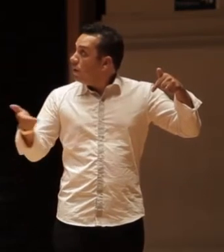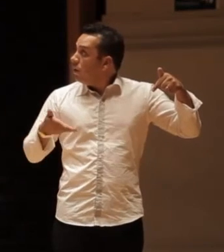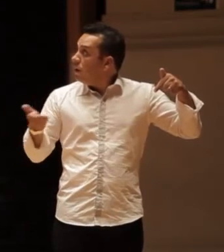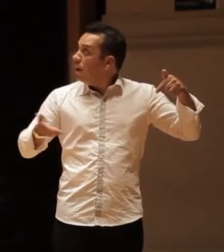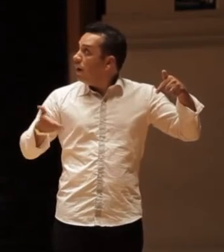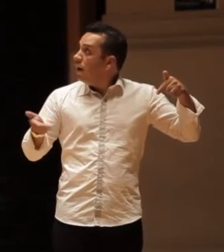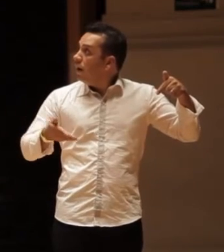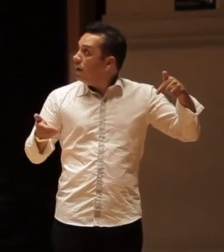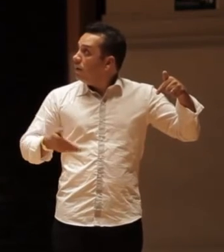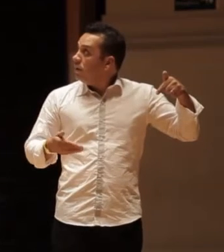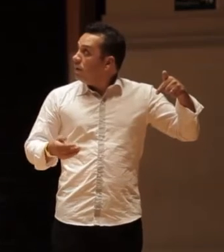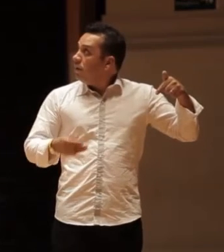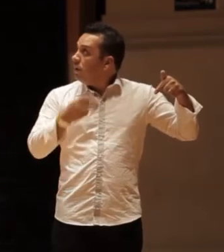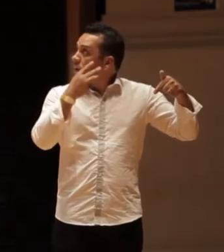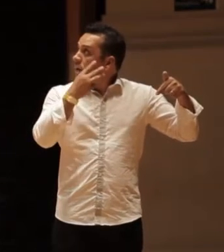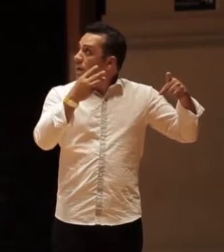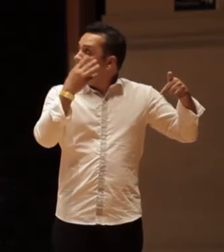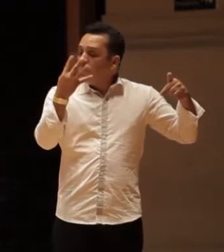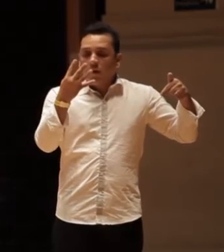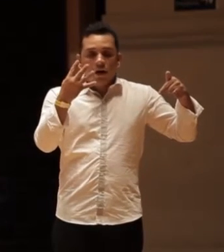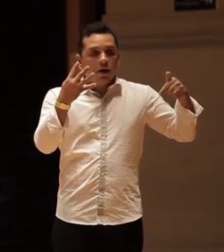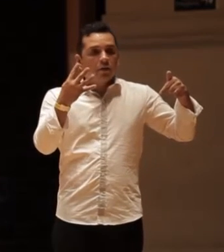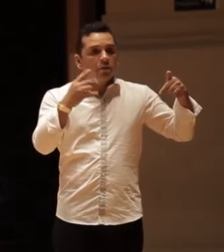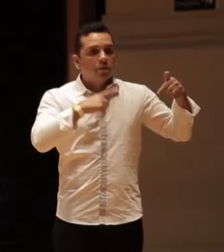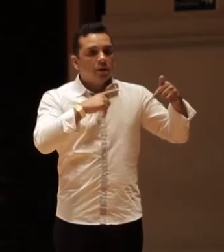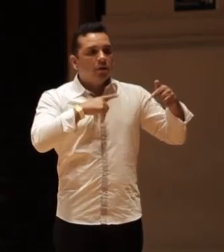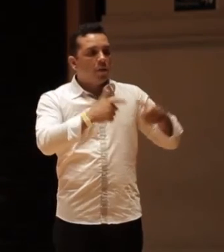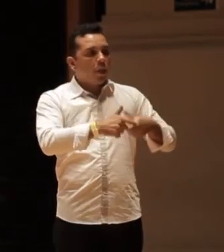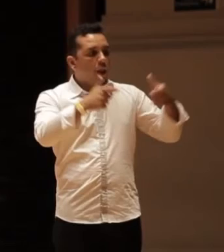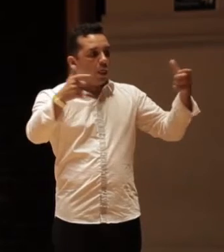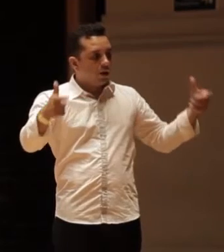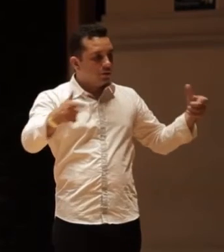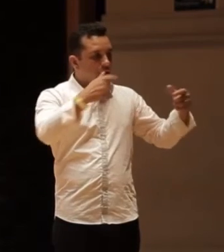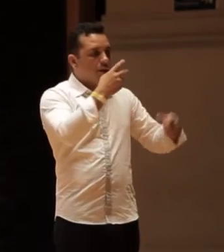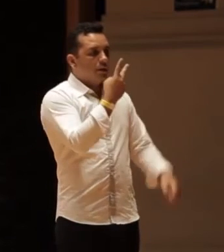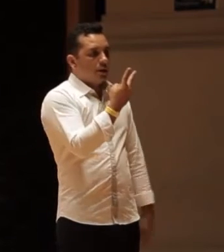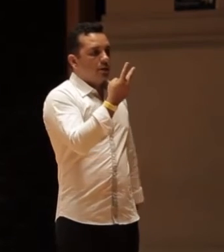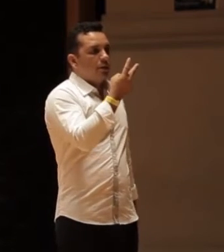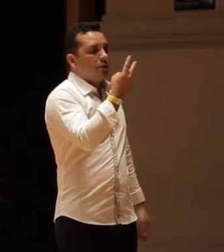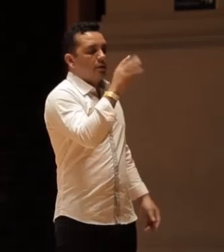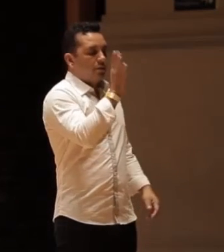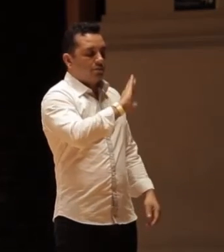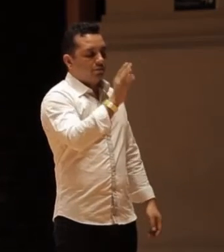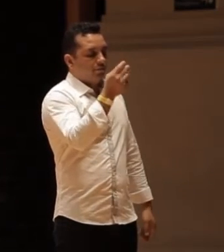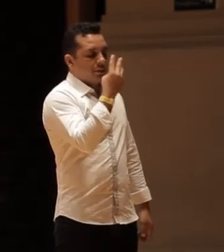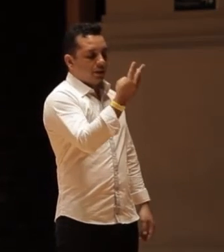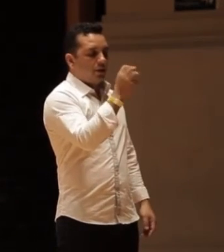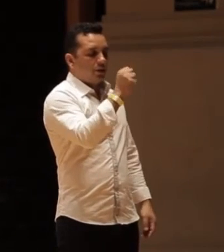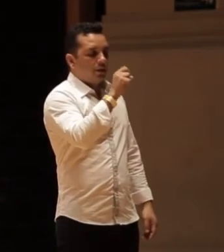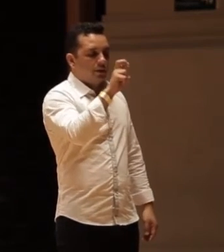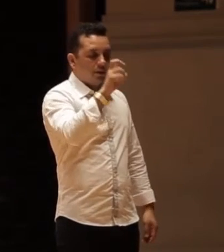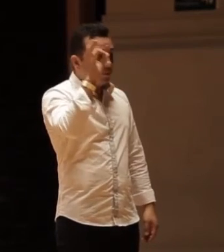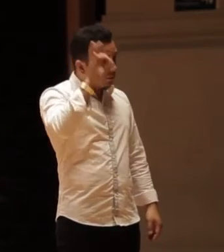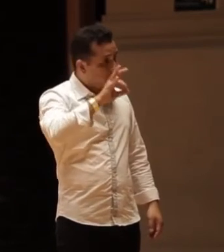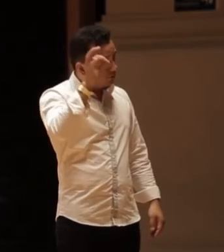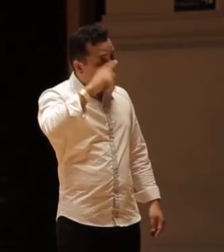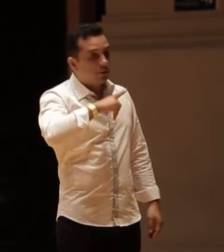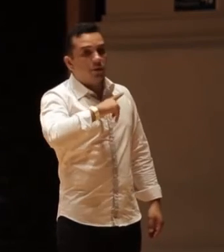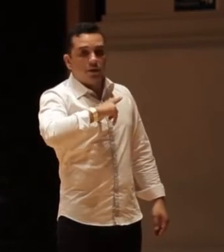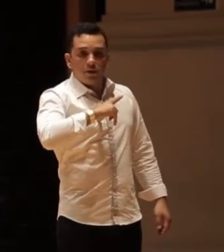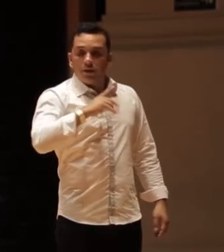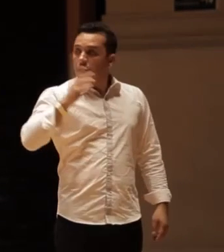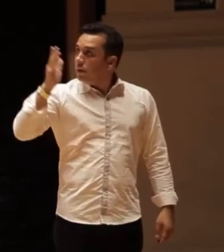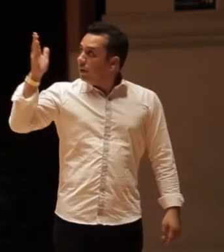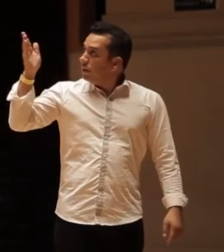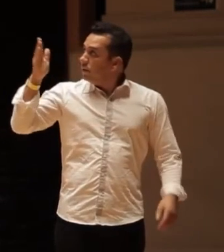hoje 34 uma ampliação de trezentos e oitenta e cinco por cento bastante significativo e